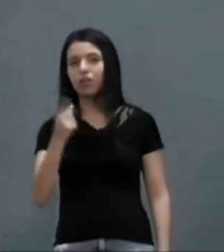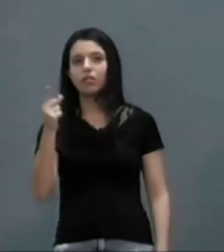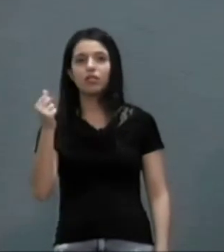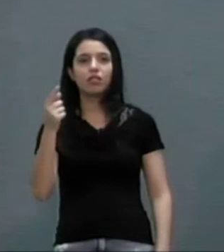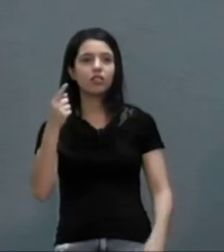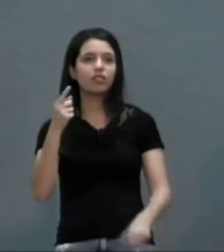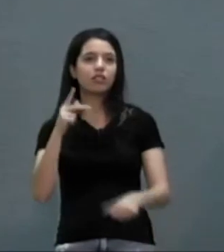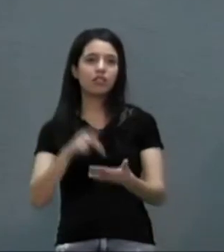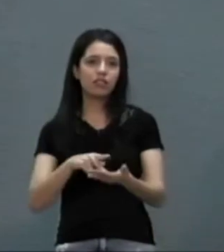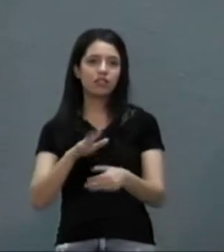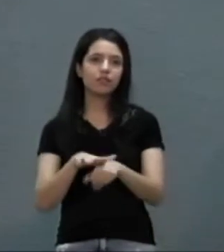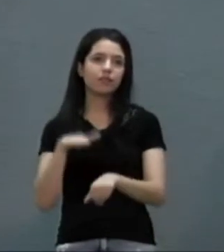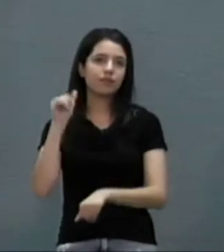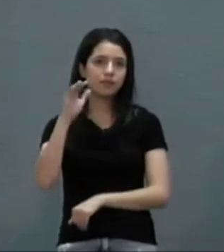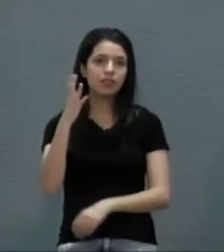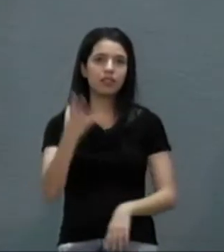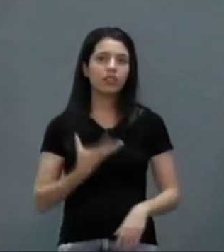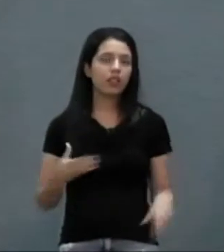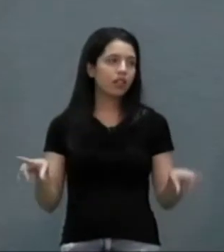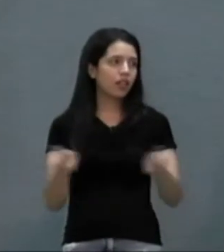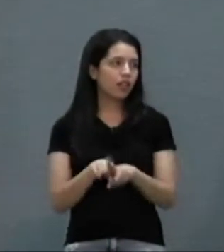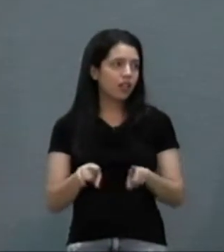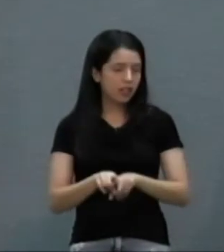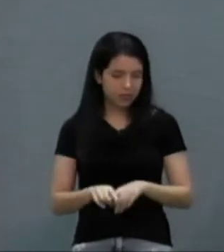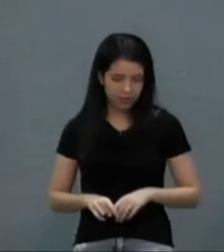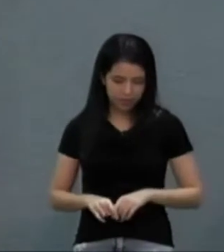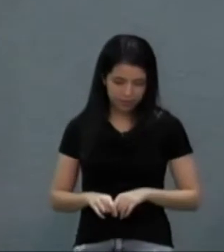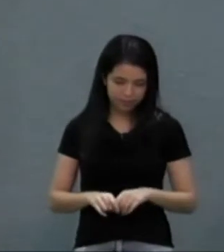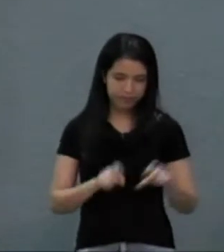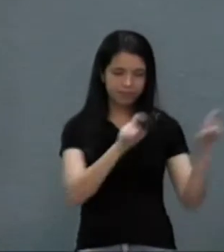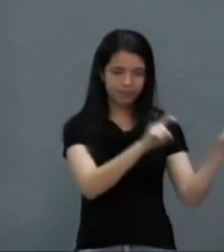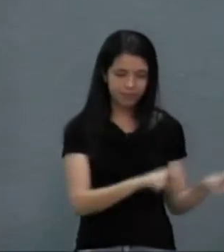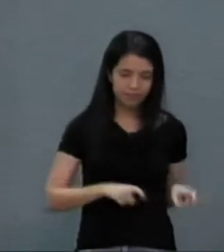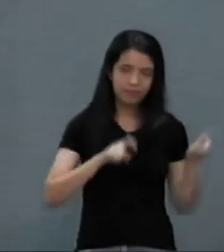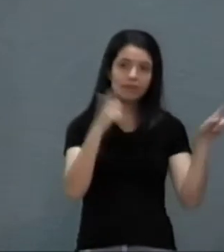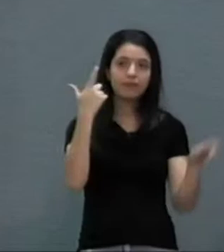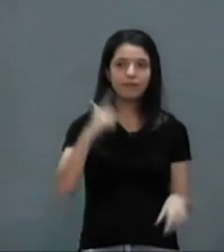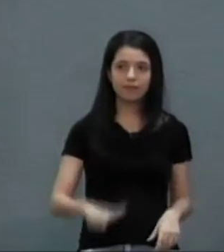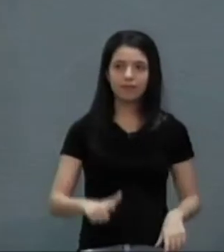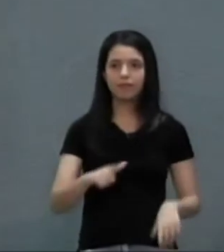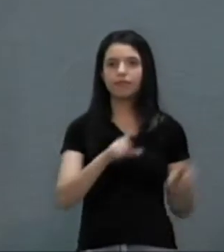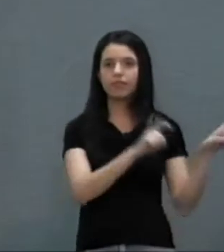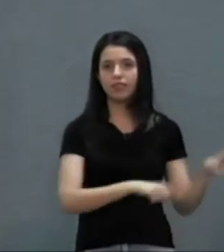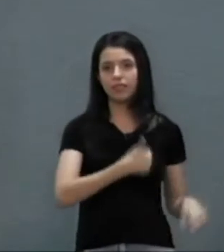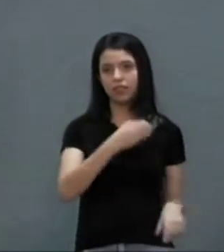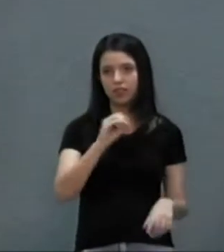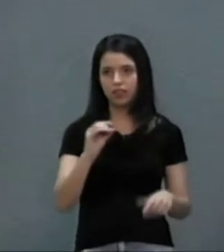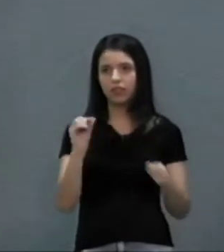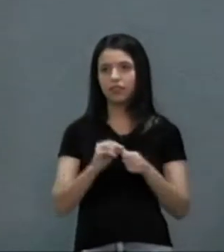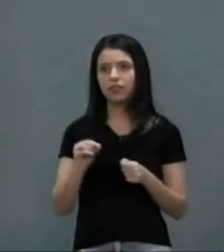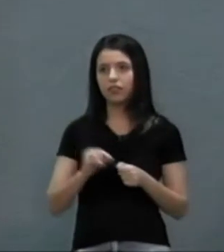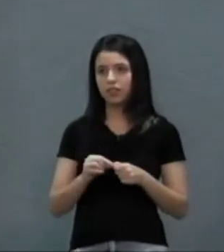subiram. Quero também falar da nossa área rural mais uma vez. A linha 10 foi feita, a gente sabe, por causa da